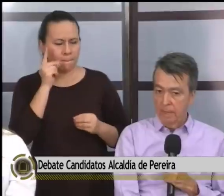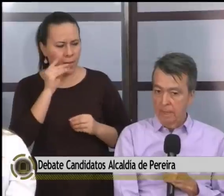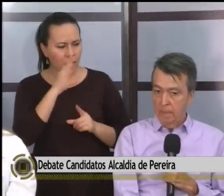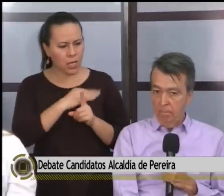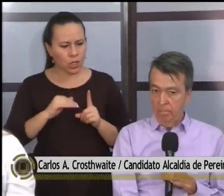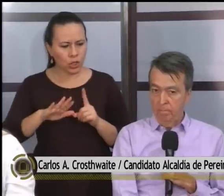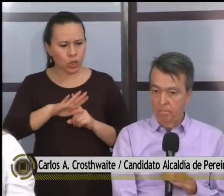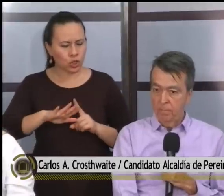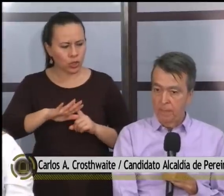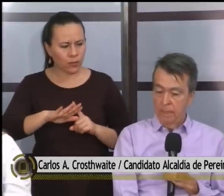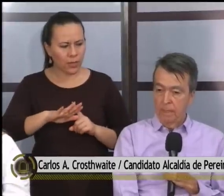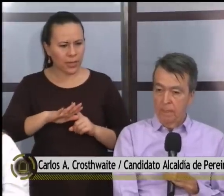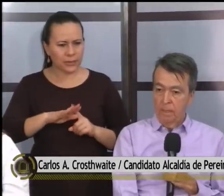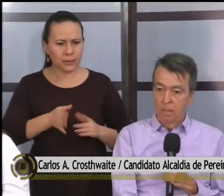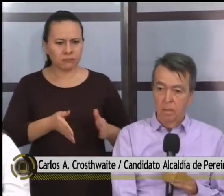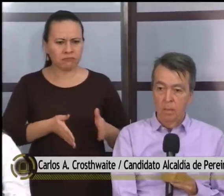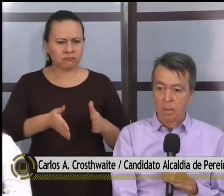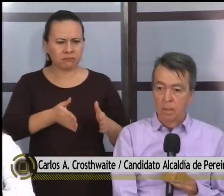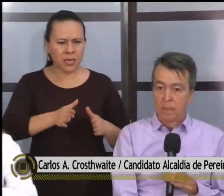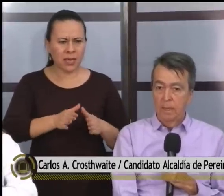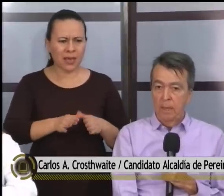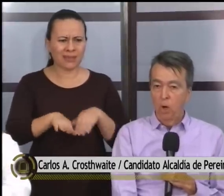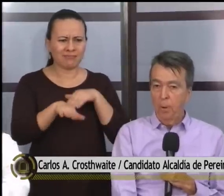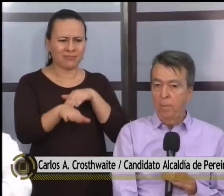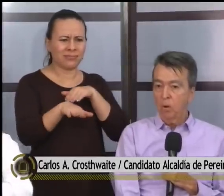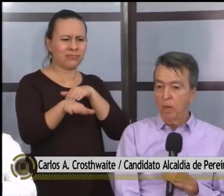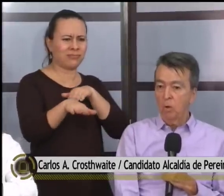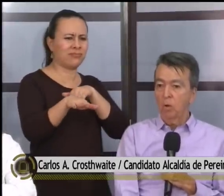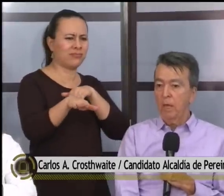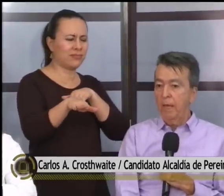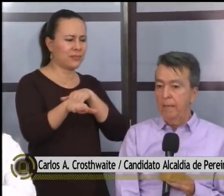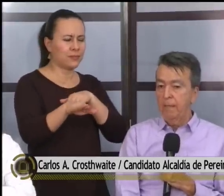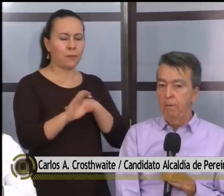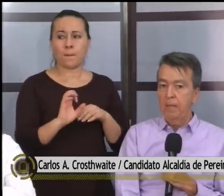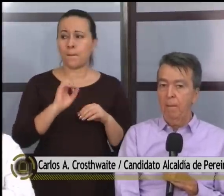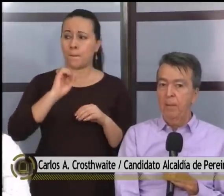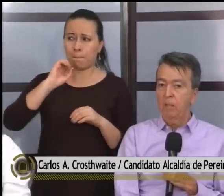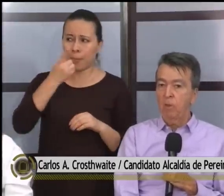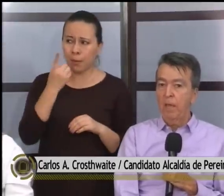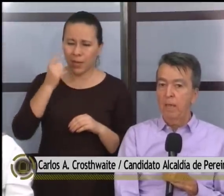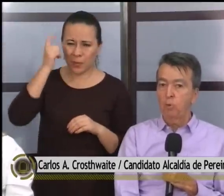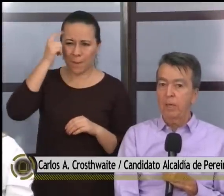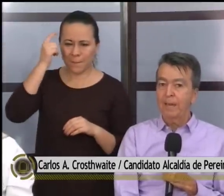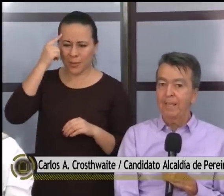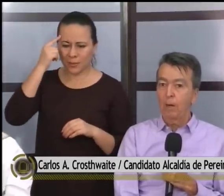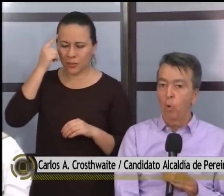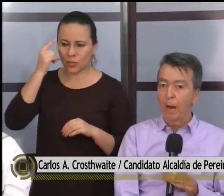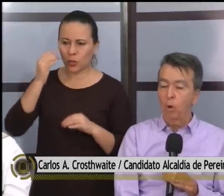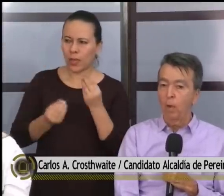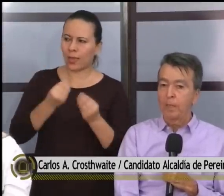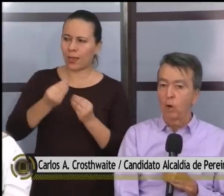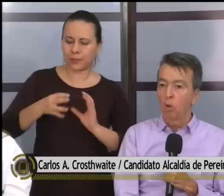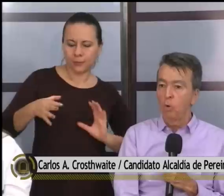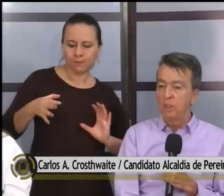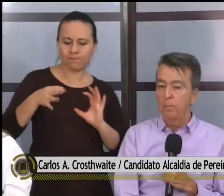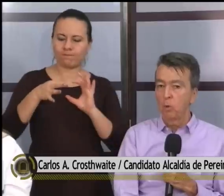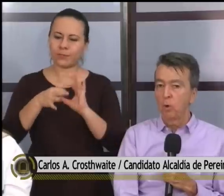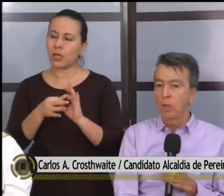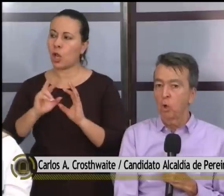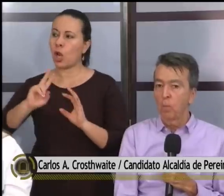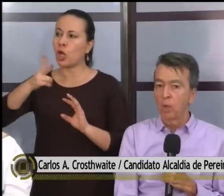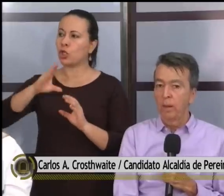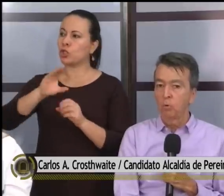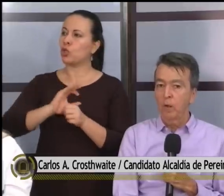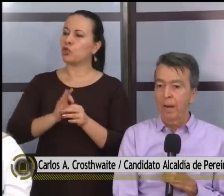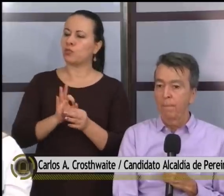total en las vías por tanto vehículo y todo eso. Lo primero que yo creo que definitivamente es que esto hay que articularlo entre los dos municipios. Yo no